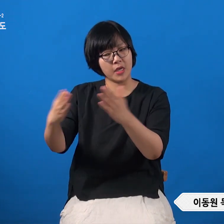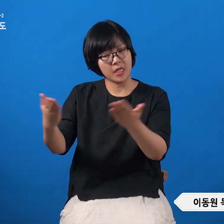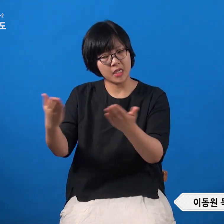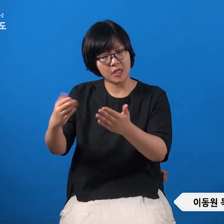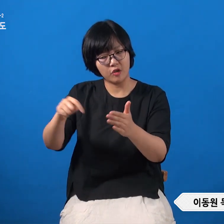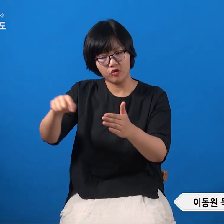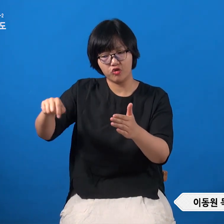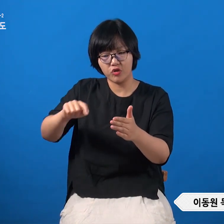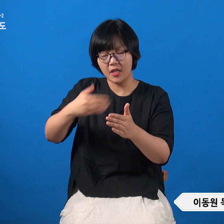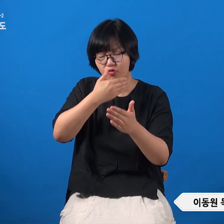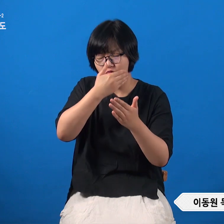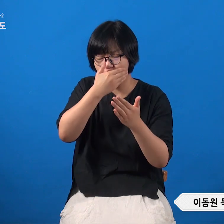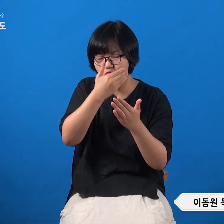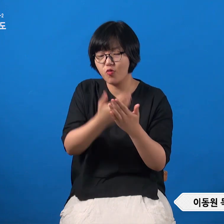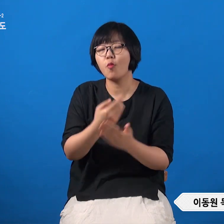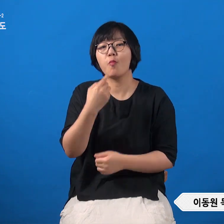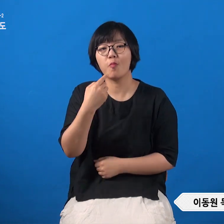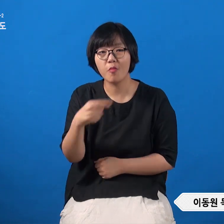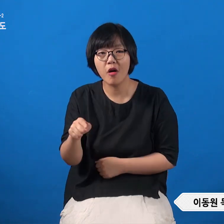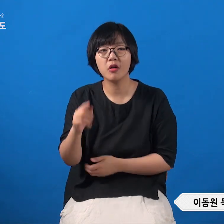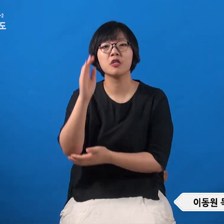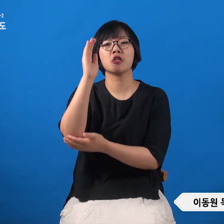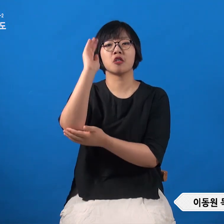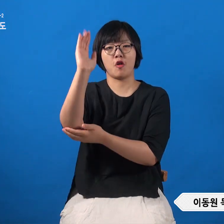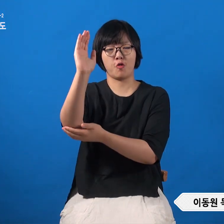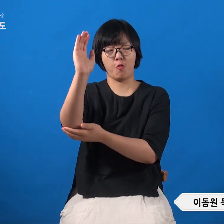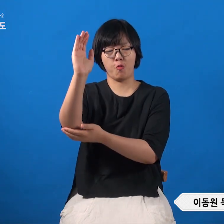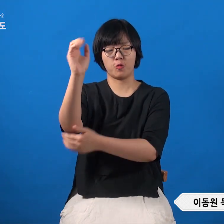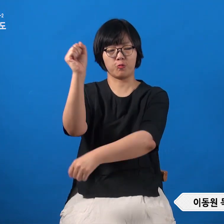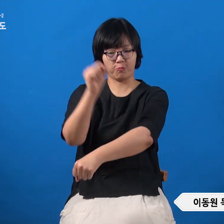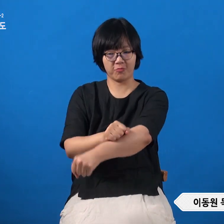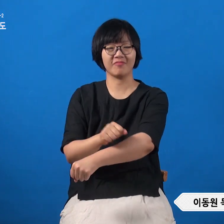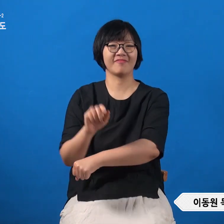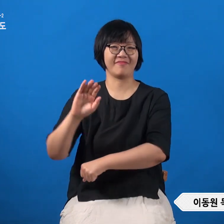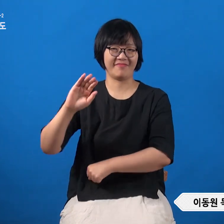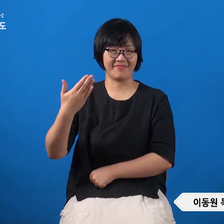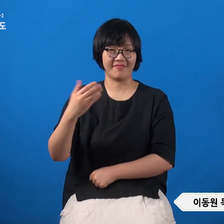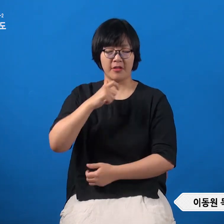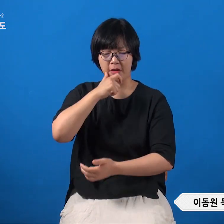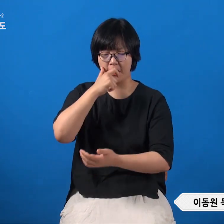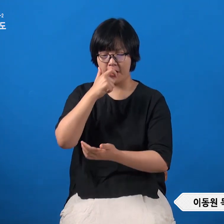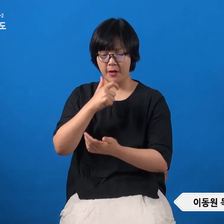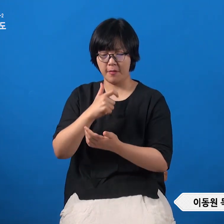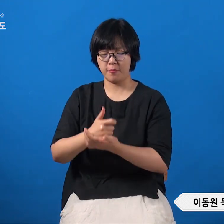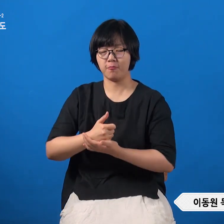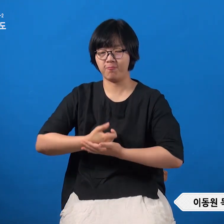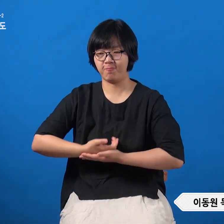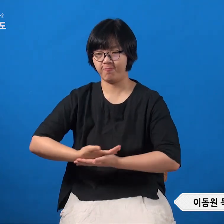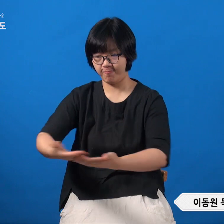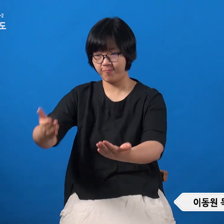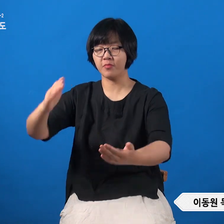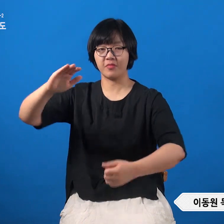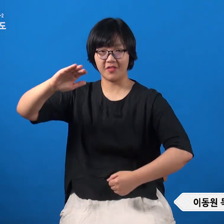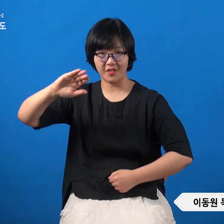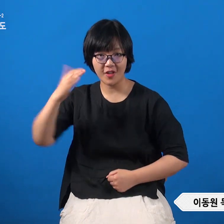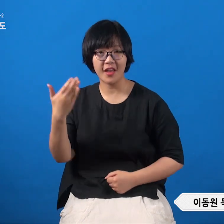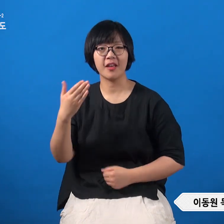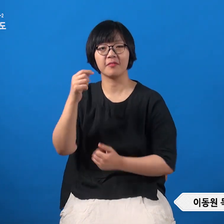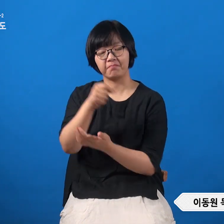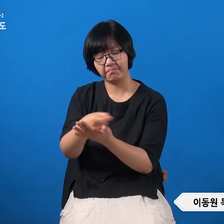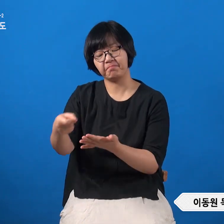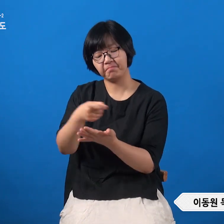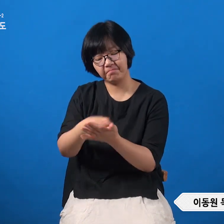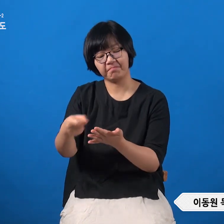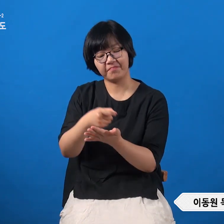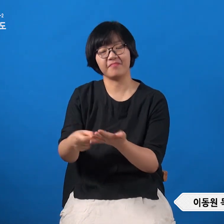것은 설교 준비 제대로 하고 감동적인 설교를 전달하는 일이라 라고 저는 쓸 것